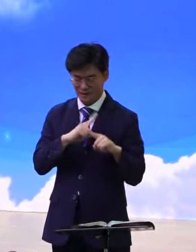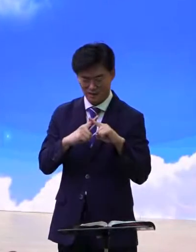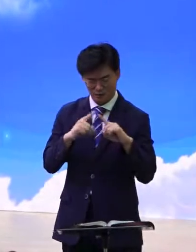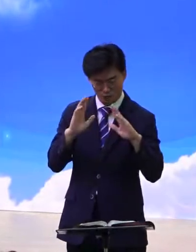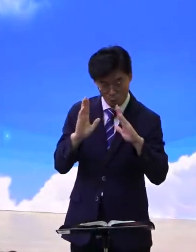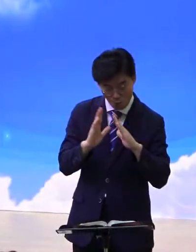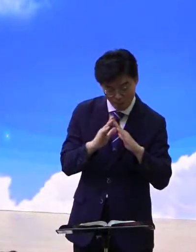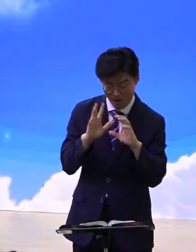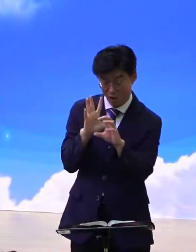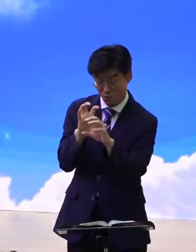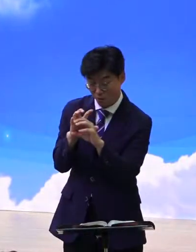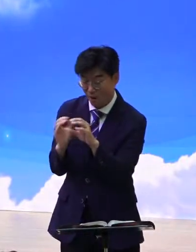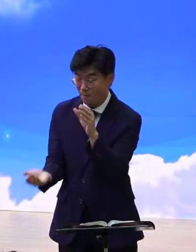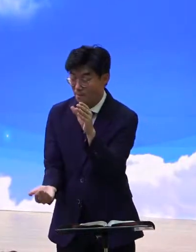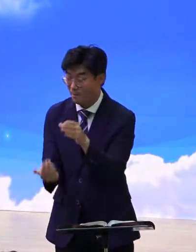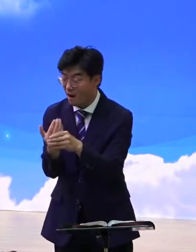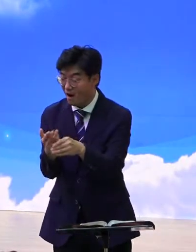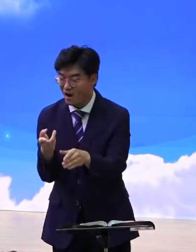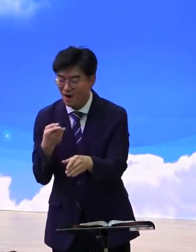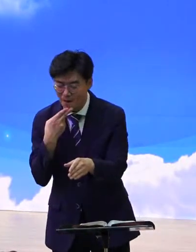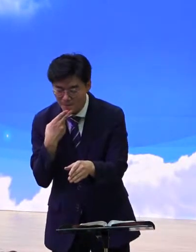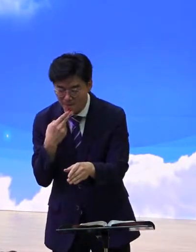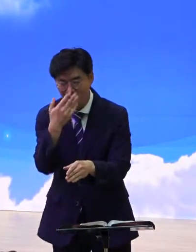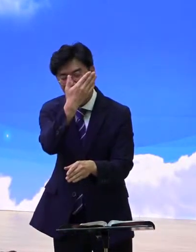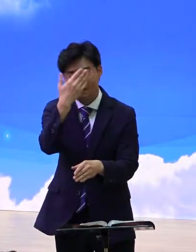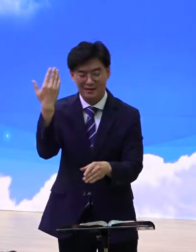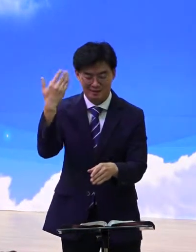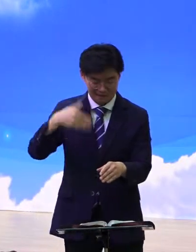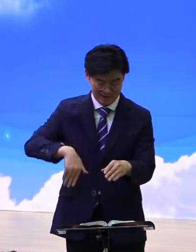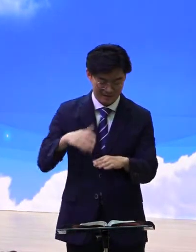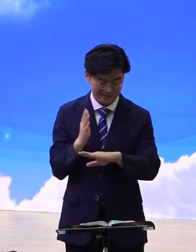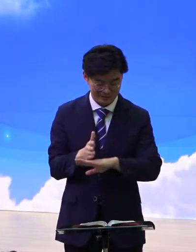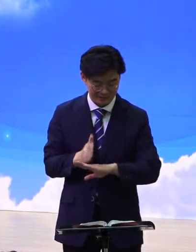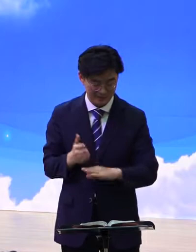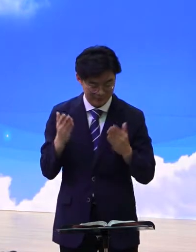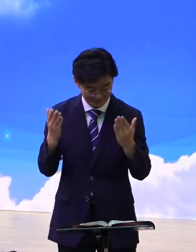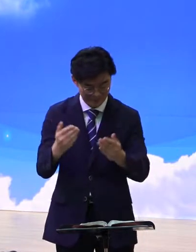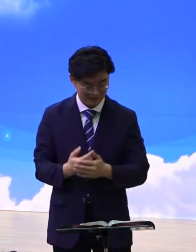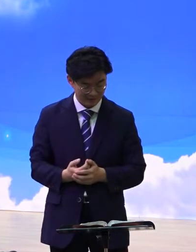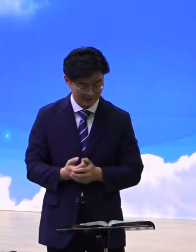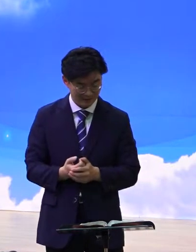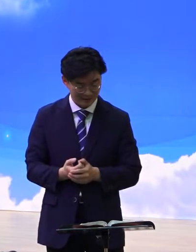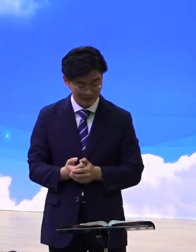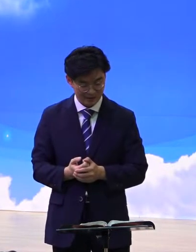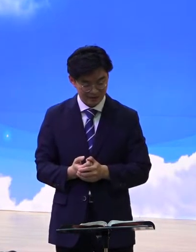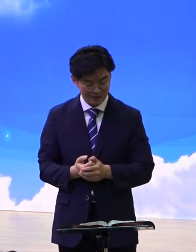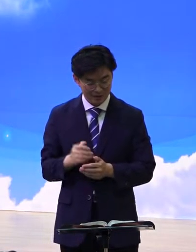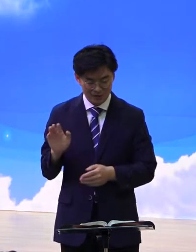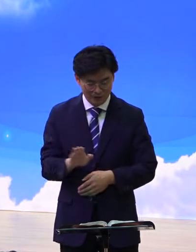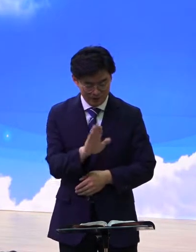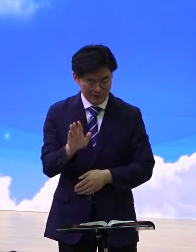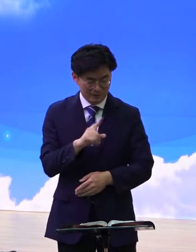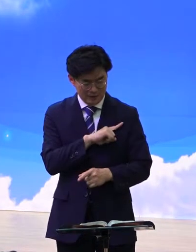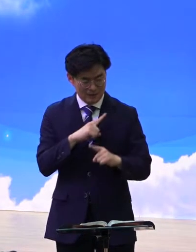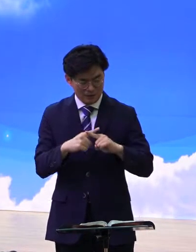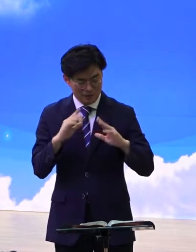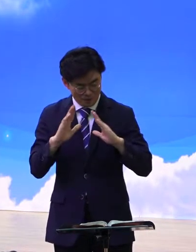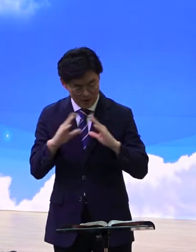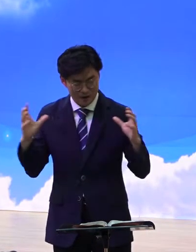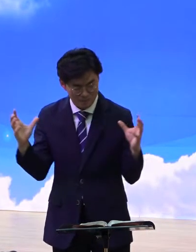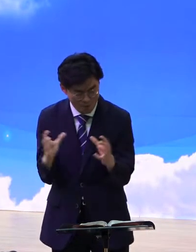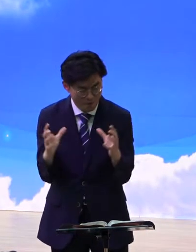환자가 발생하지 않은 것 참으로 감사드립니다. 주님 명령하시기를 모이기를 힘쓰라고 하셨는데 요즘은